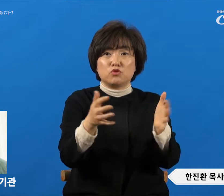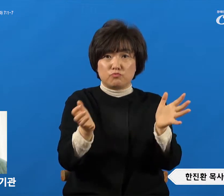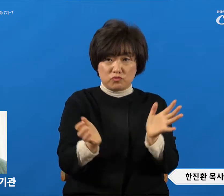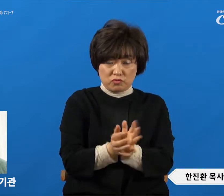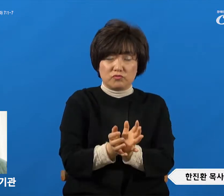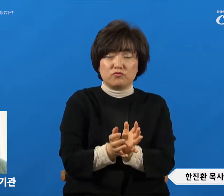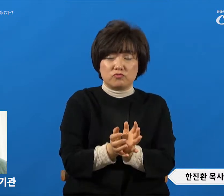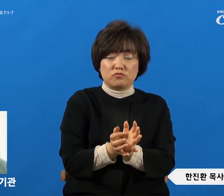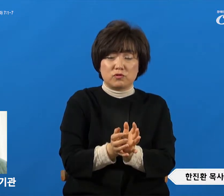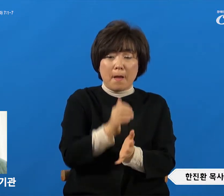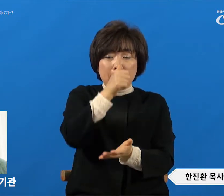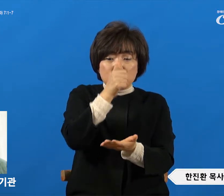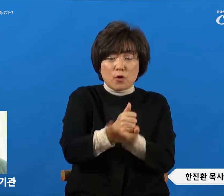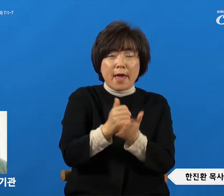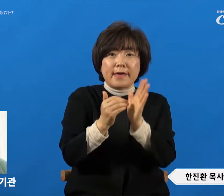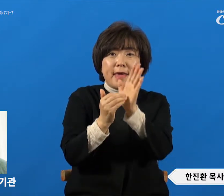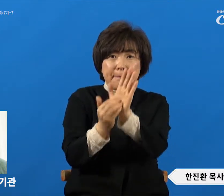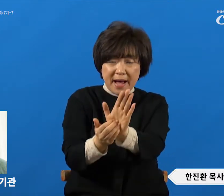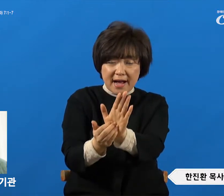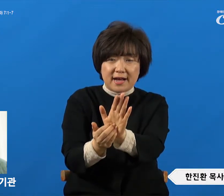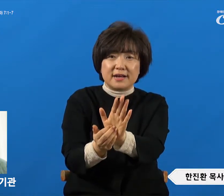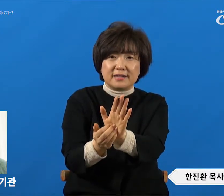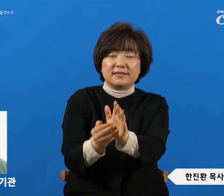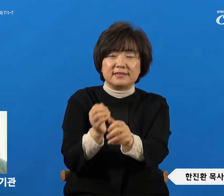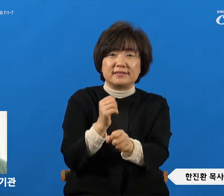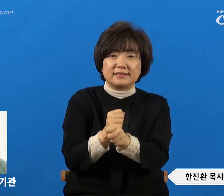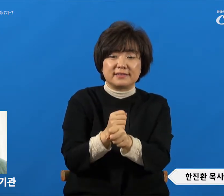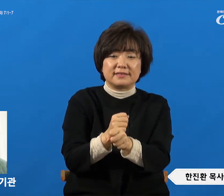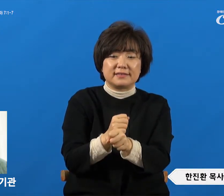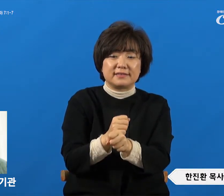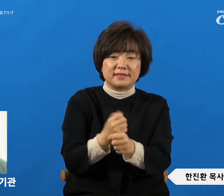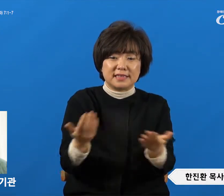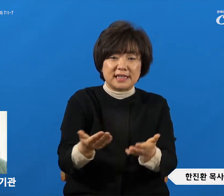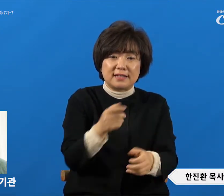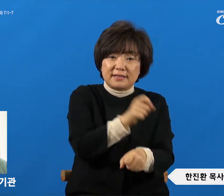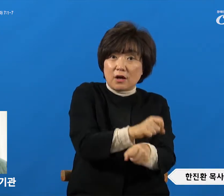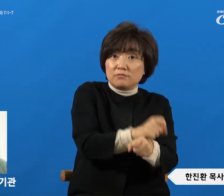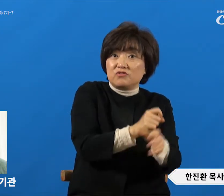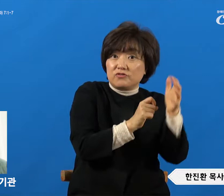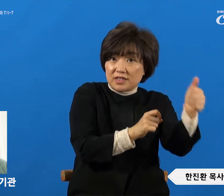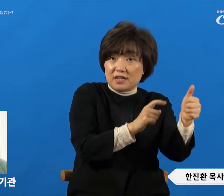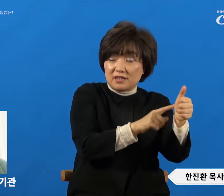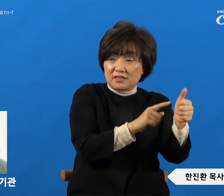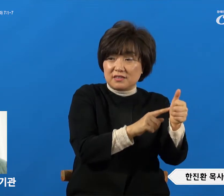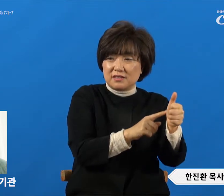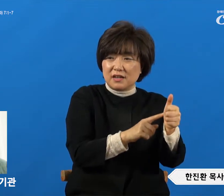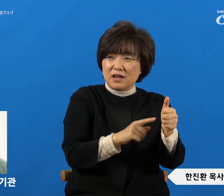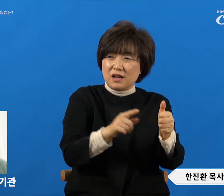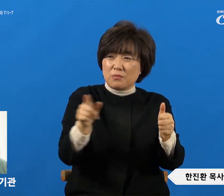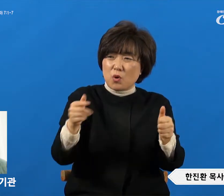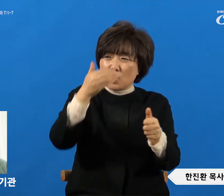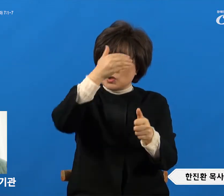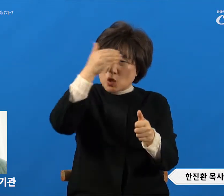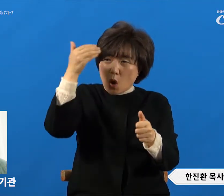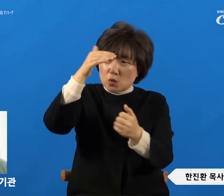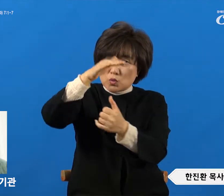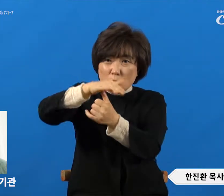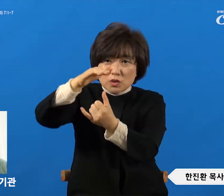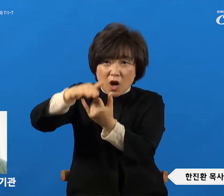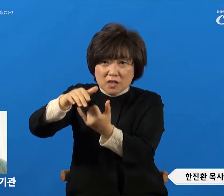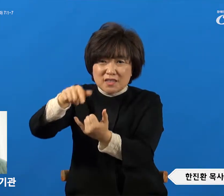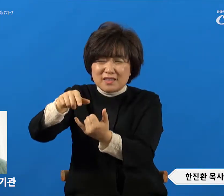예방 정책국에서 일하고 있는데 주로 비행 청소년들이나 또 소년원 출신들의 이